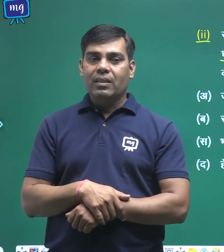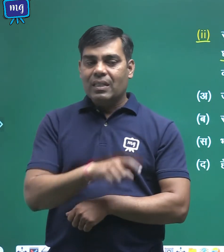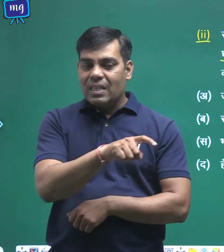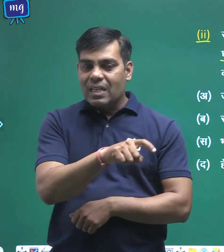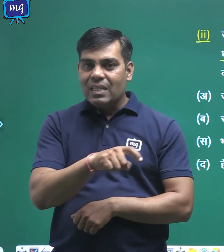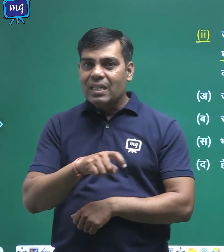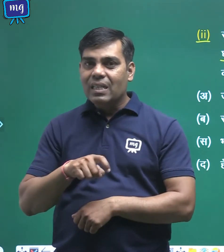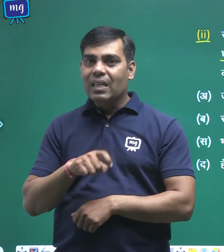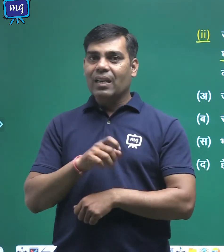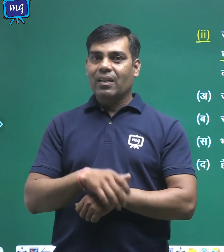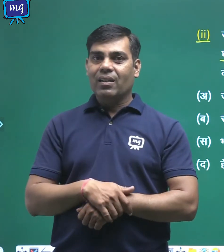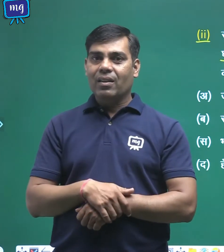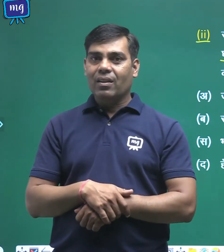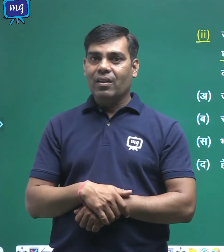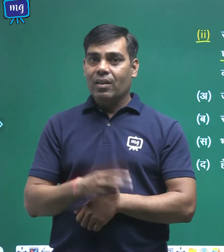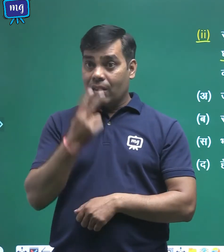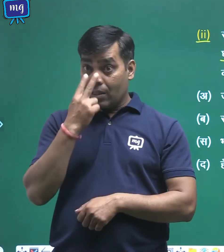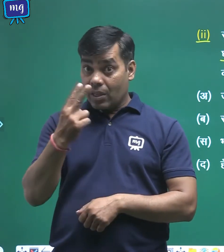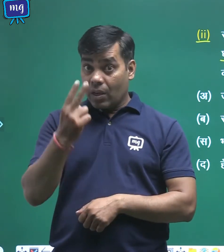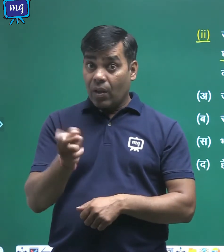घसीटते देखा तो